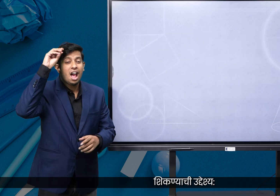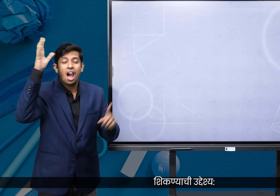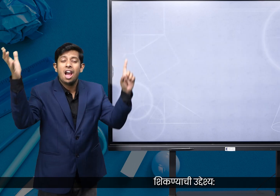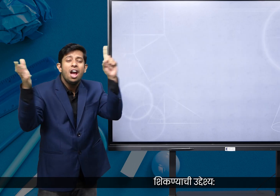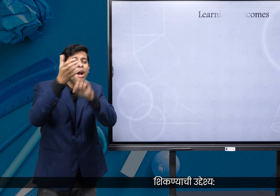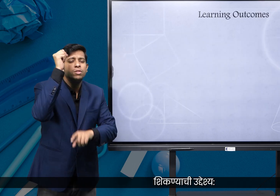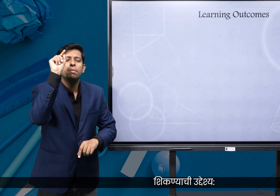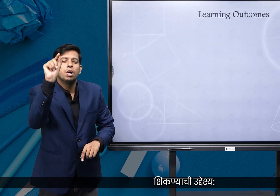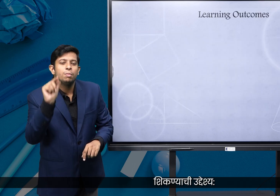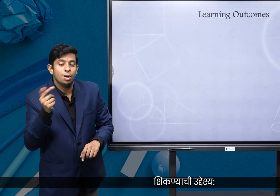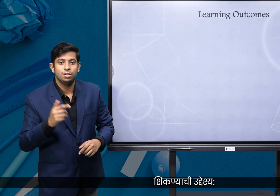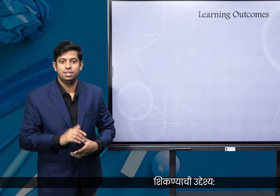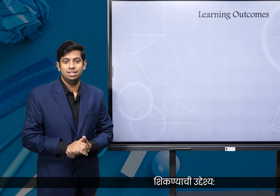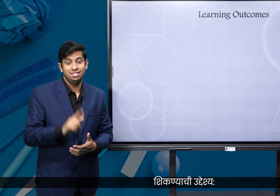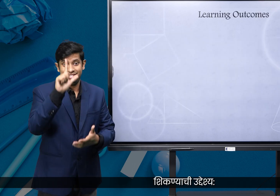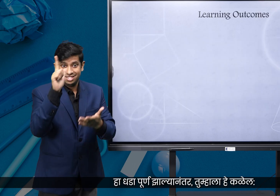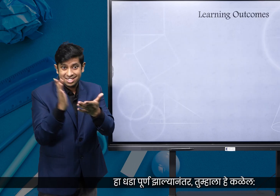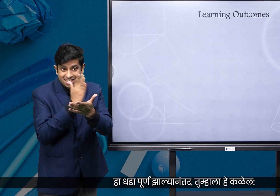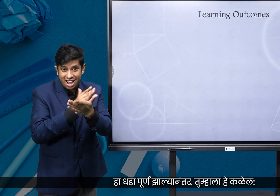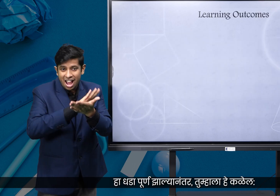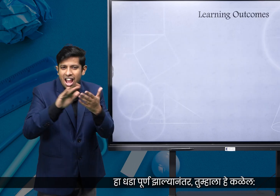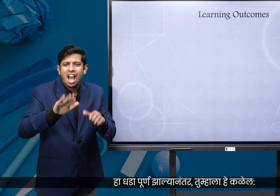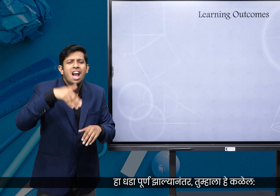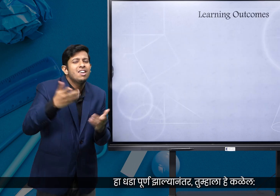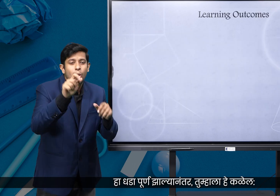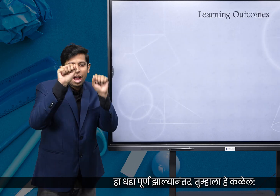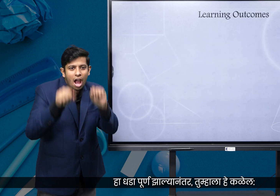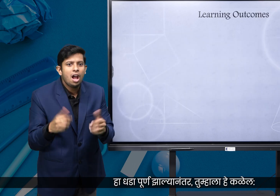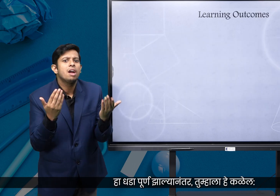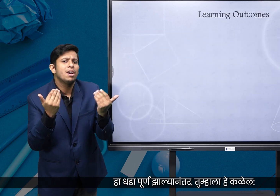शिकण्याचे उद्देश. हा धडा पूर्ण झाल्यानंतर तुम्हाला हे कळेल: